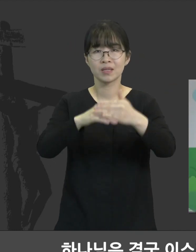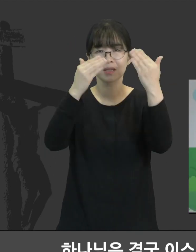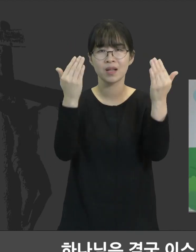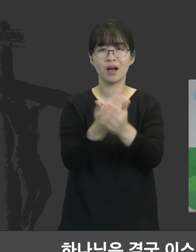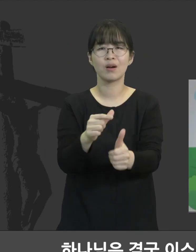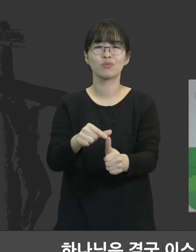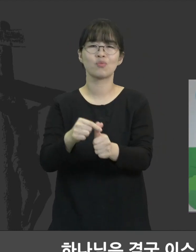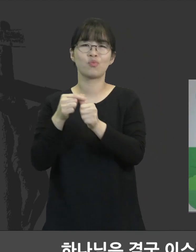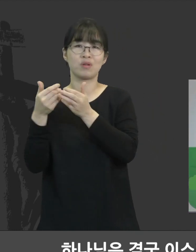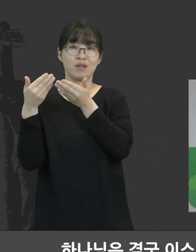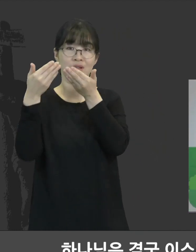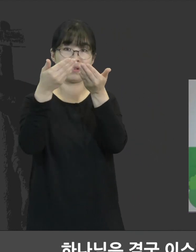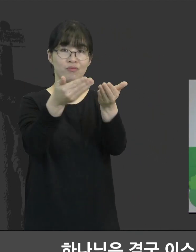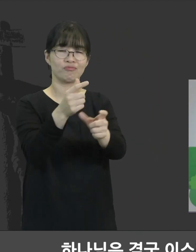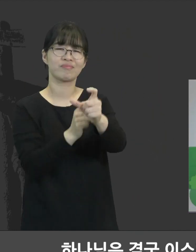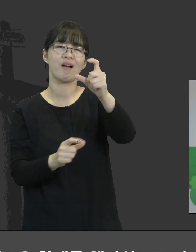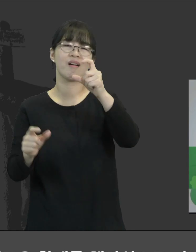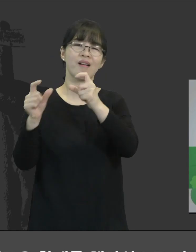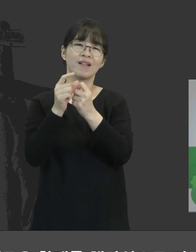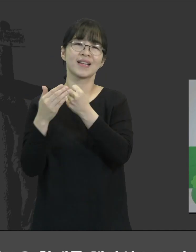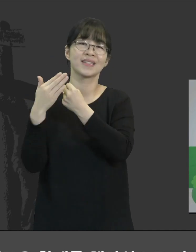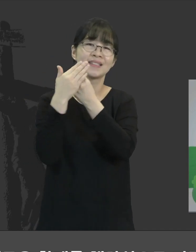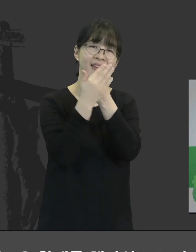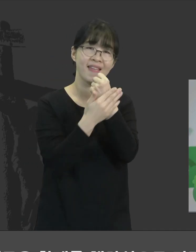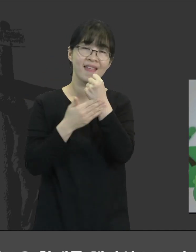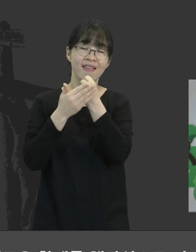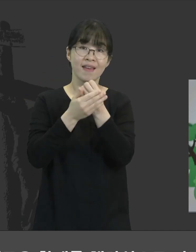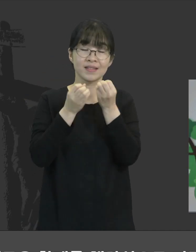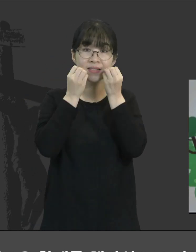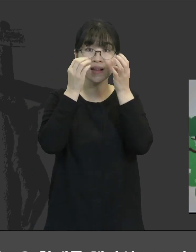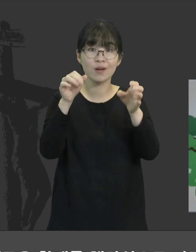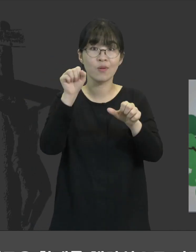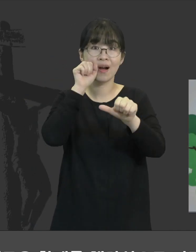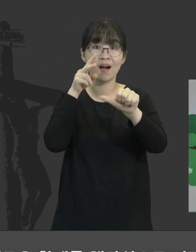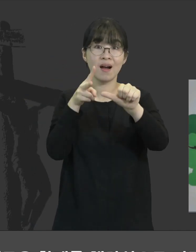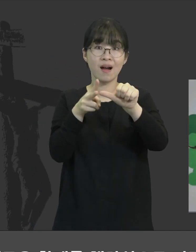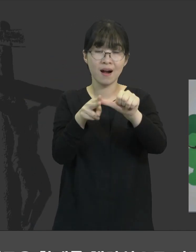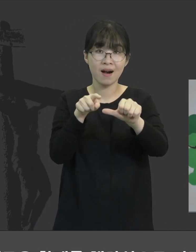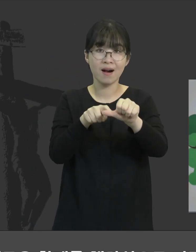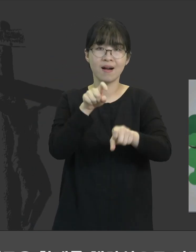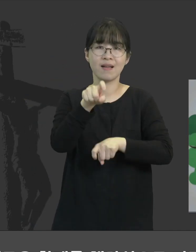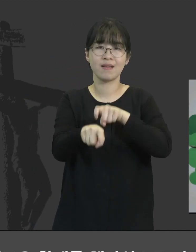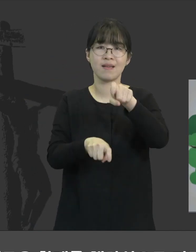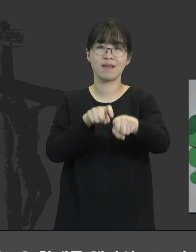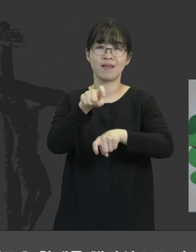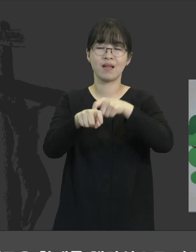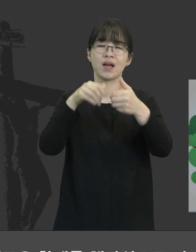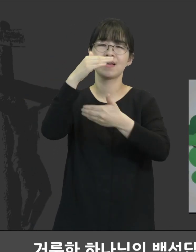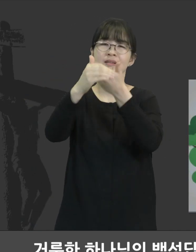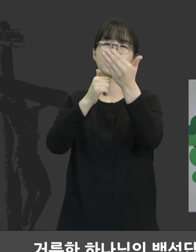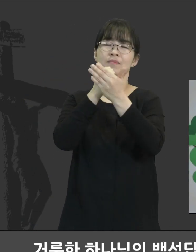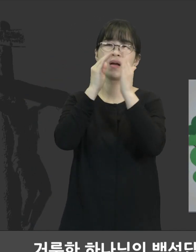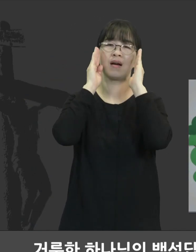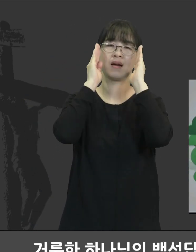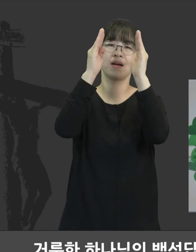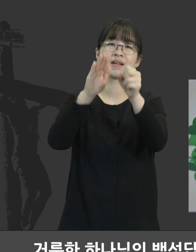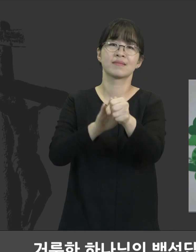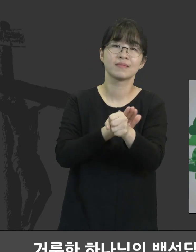더 큰 은혜를 통한 새로운 할례를 행하심으로 진정으로 하나님을 사랑하고 거룩한 하나님의